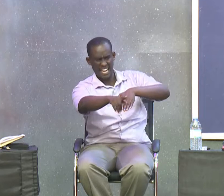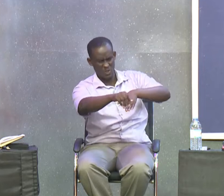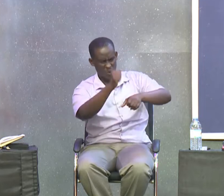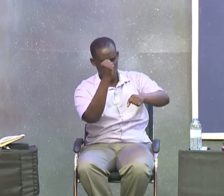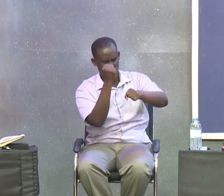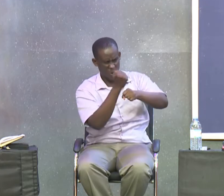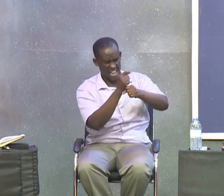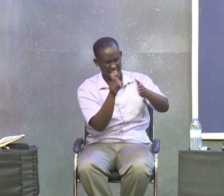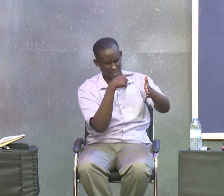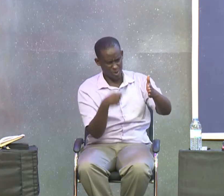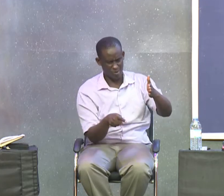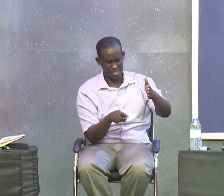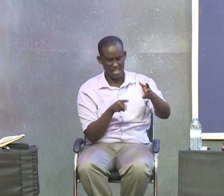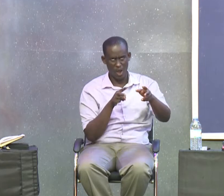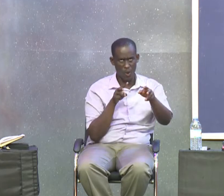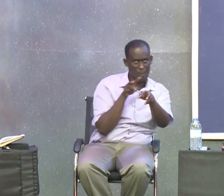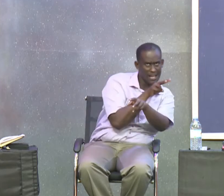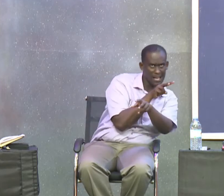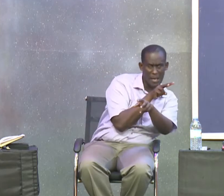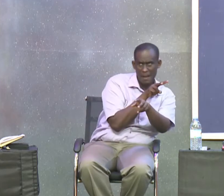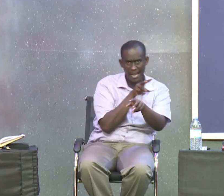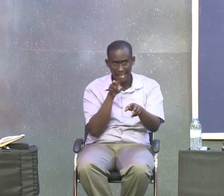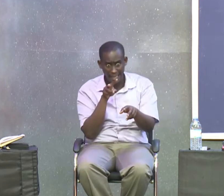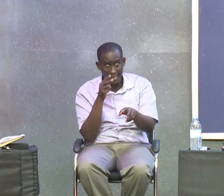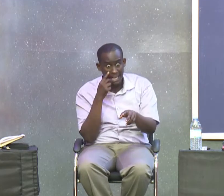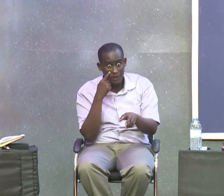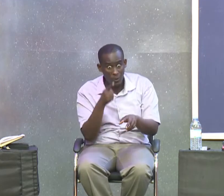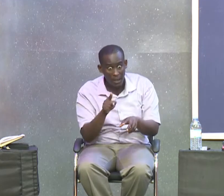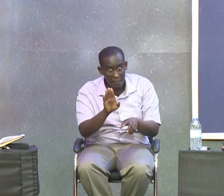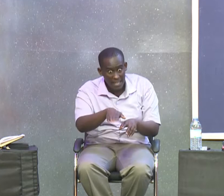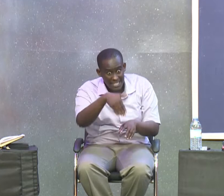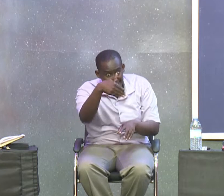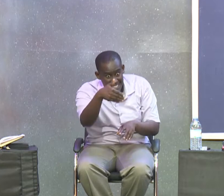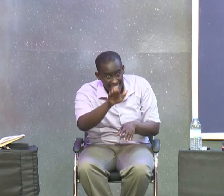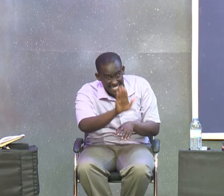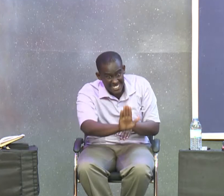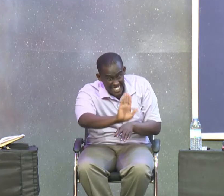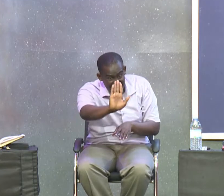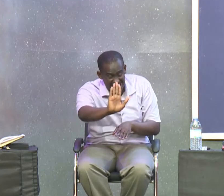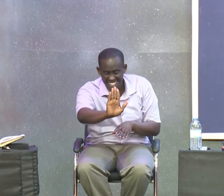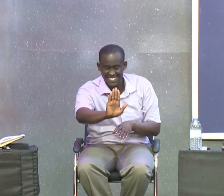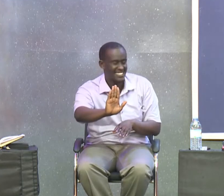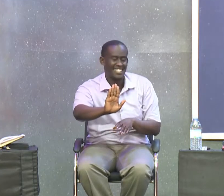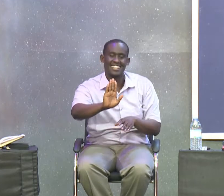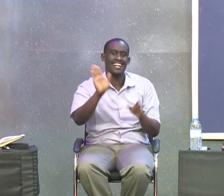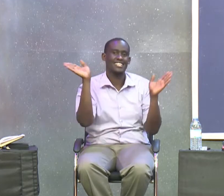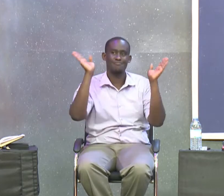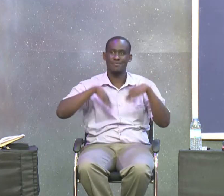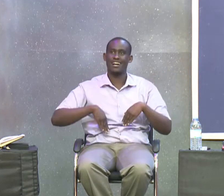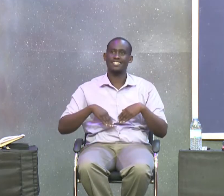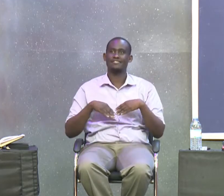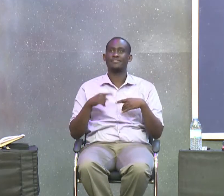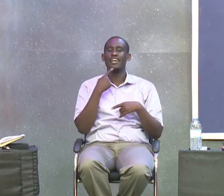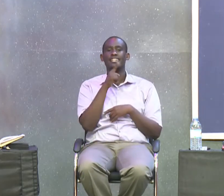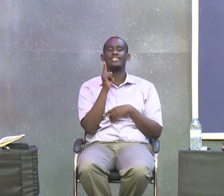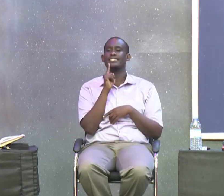ensobi omagemage alinnye nga gwe tolabye bwe yalinnye ekigere waakijja okize kyekirungi ky'ebirooto nti oba